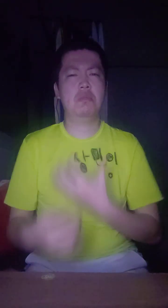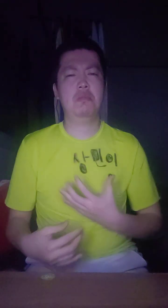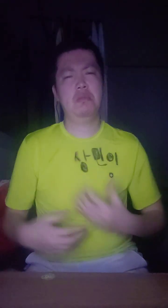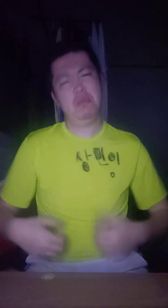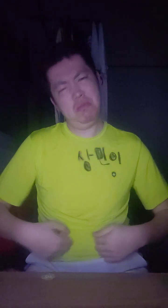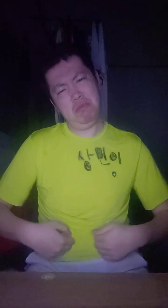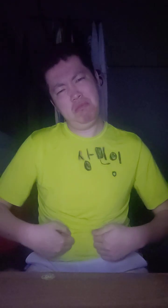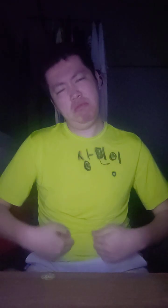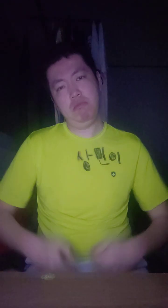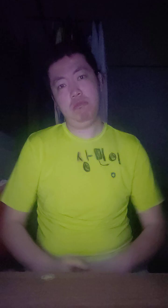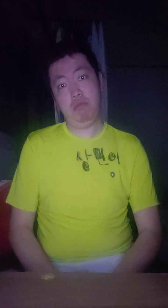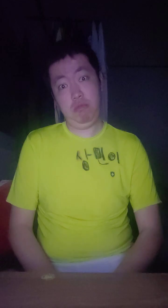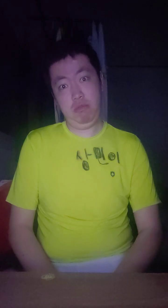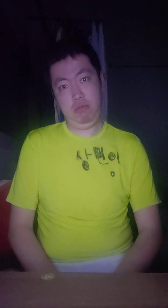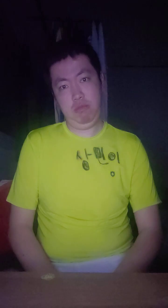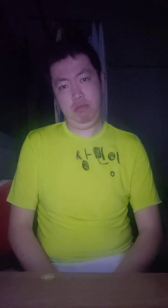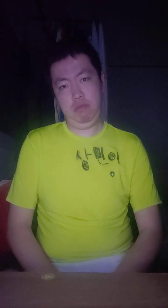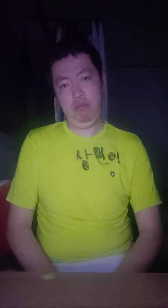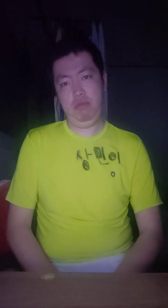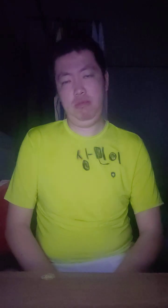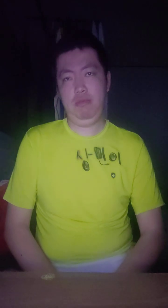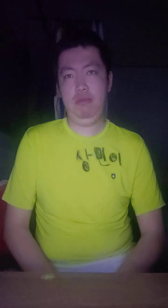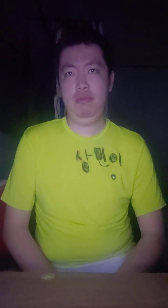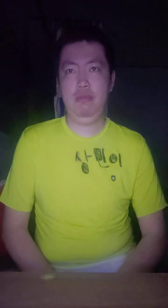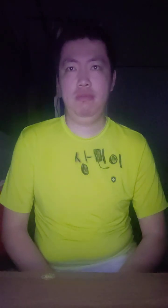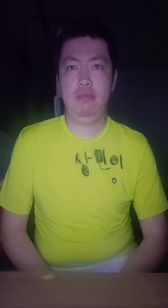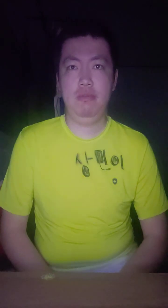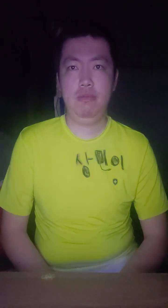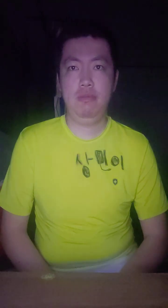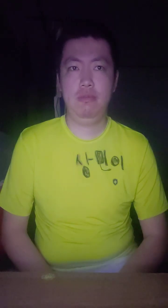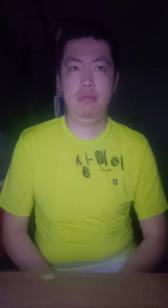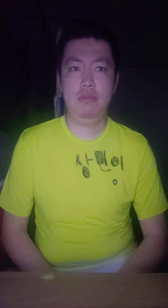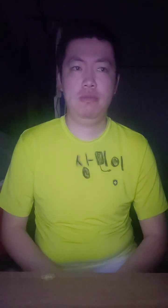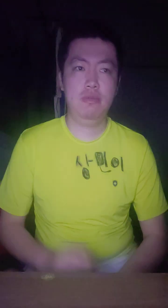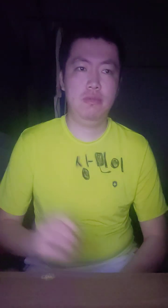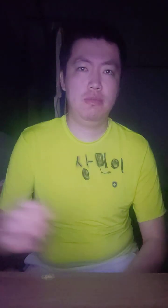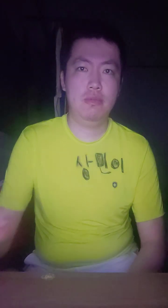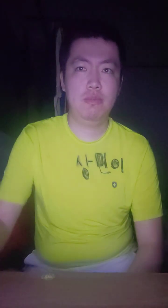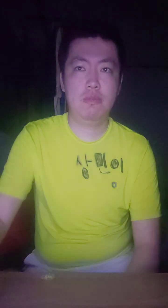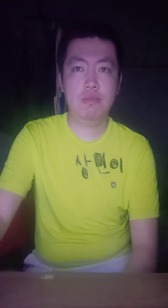있습니다. KBS 뉴스 현예슬입니다.